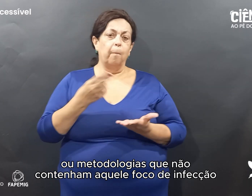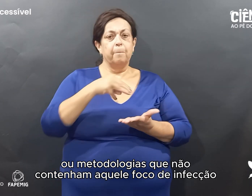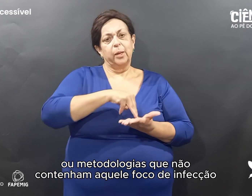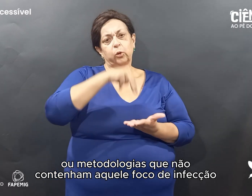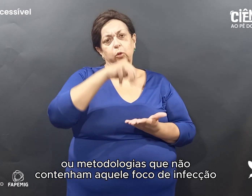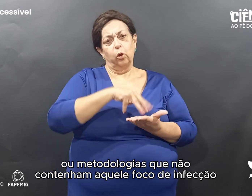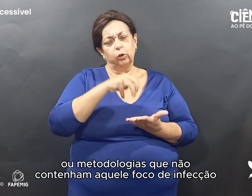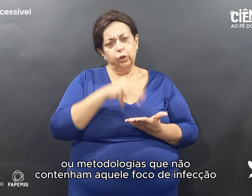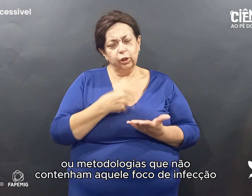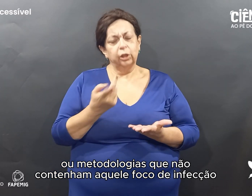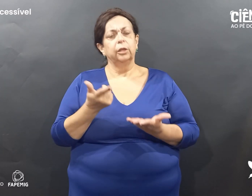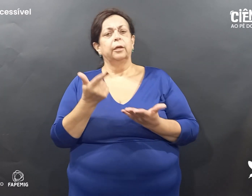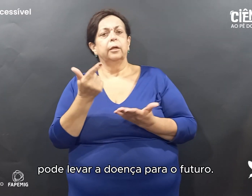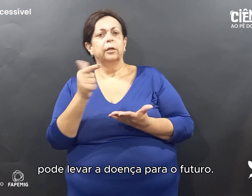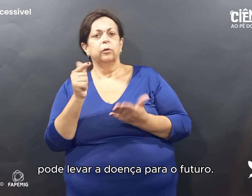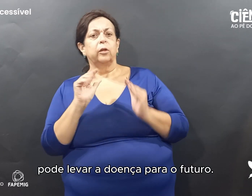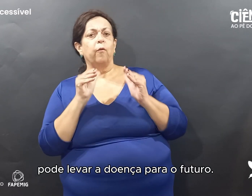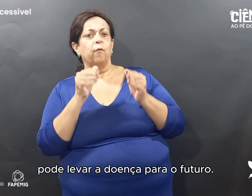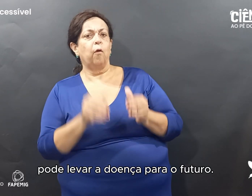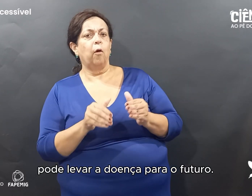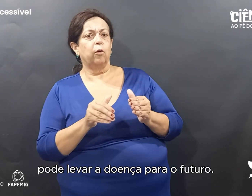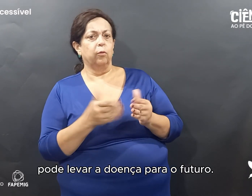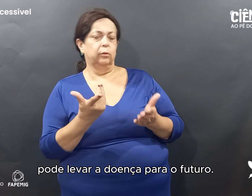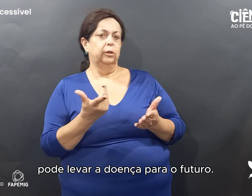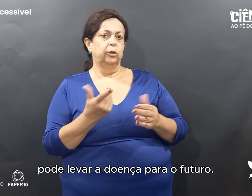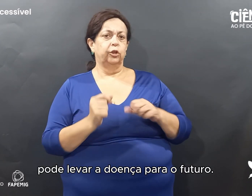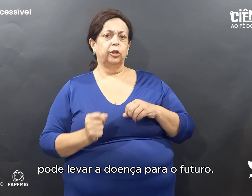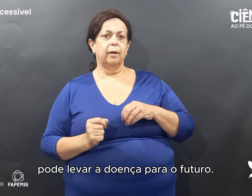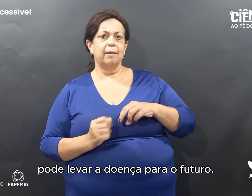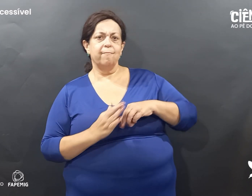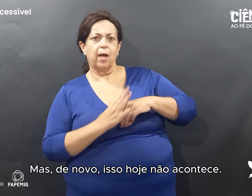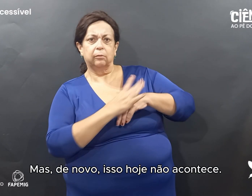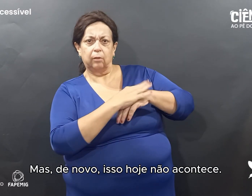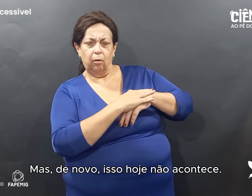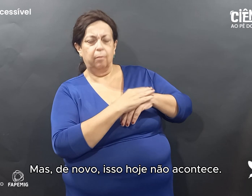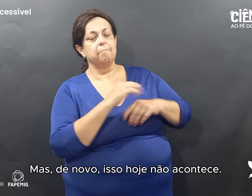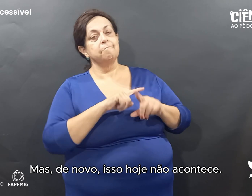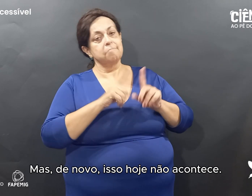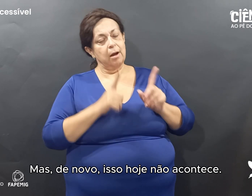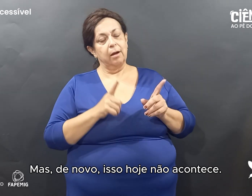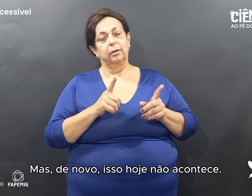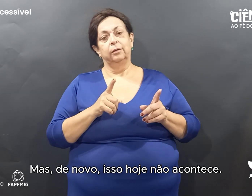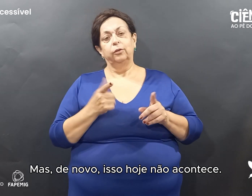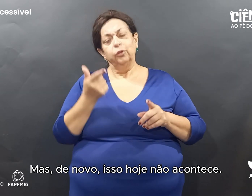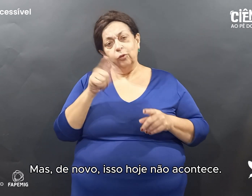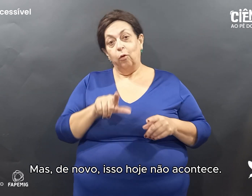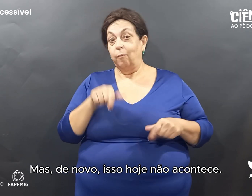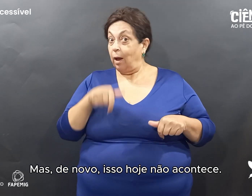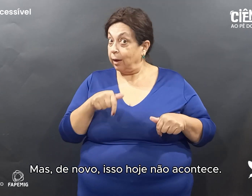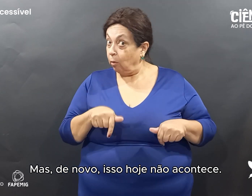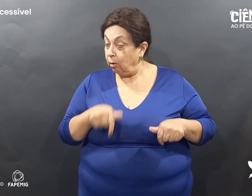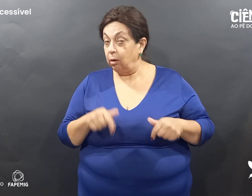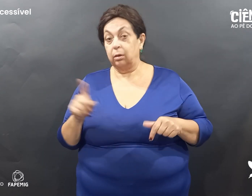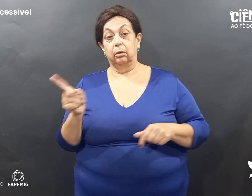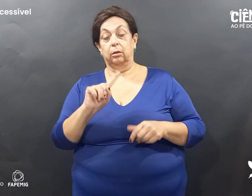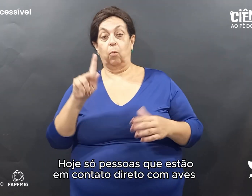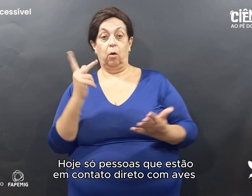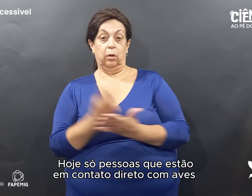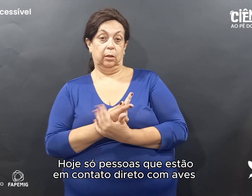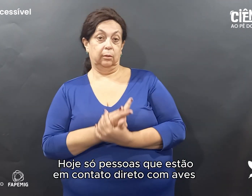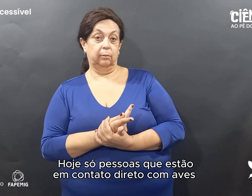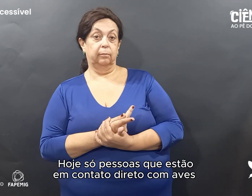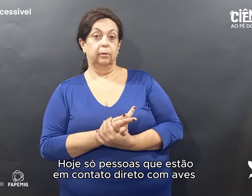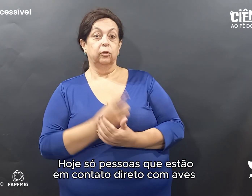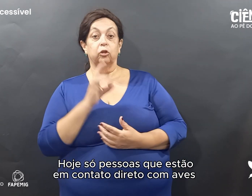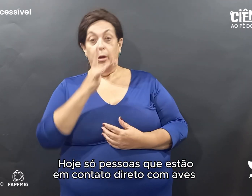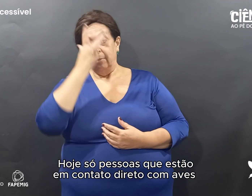contenham aquele foco de infecção, pode levar a doença para o futuro. Mas, de novo, isso hoje não acontece, tá? Então, Hoje-